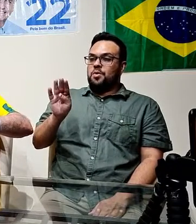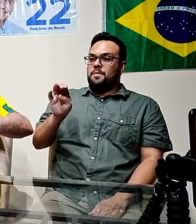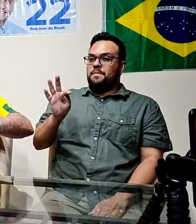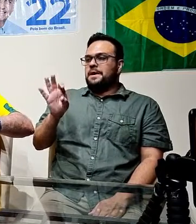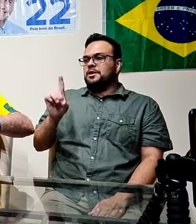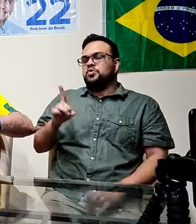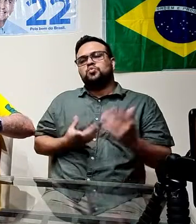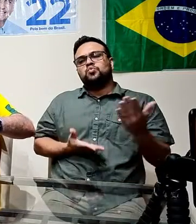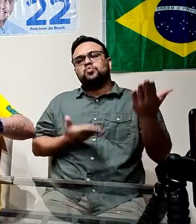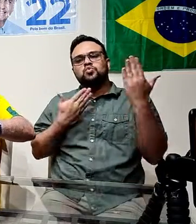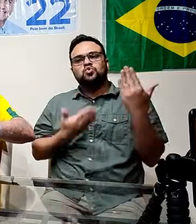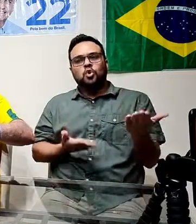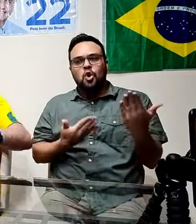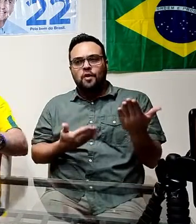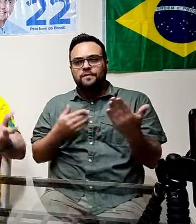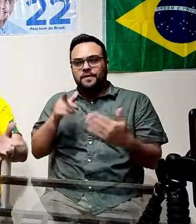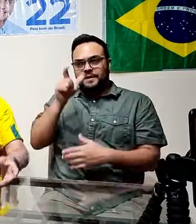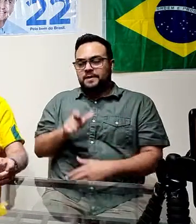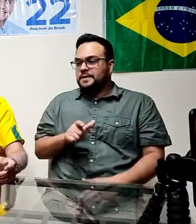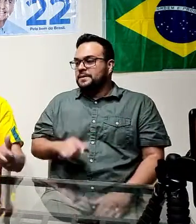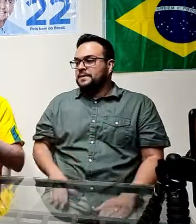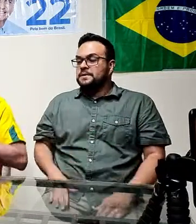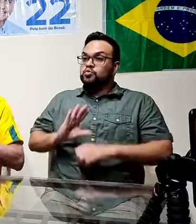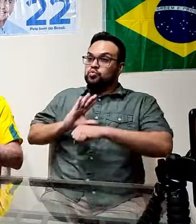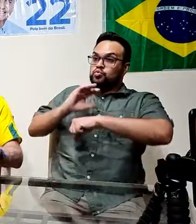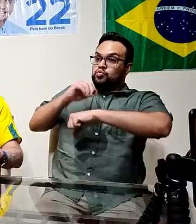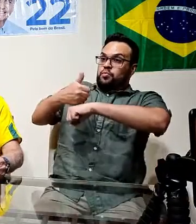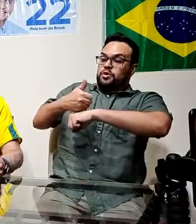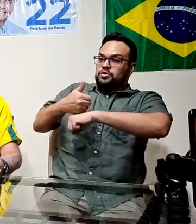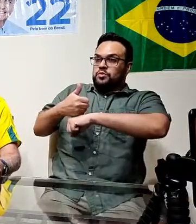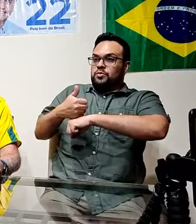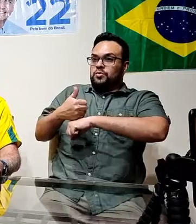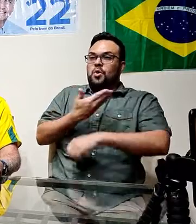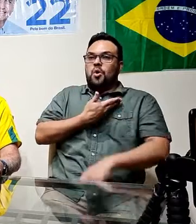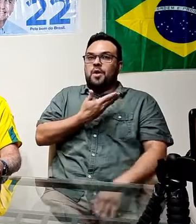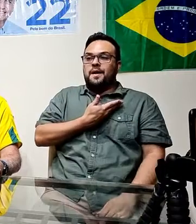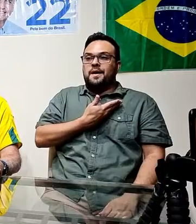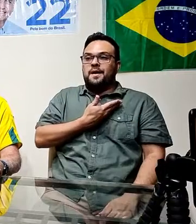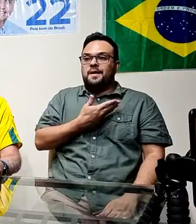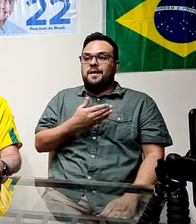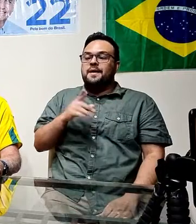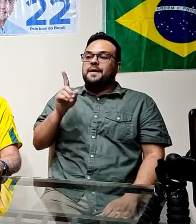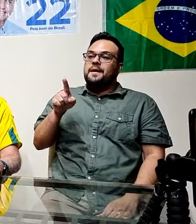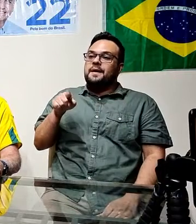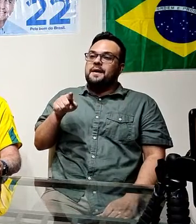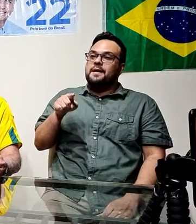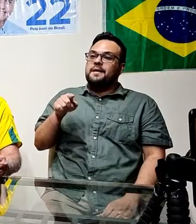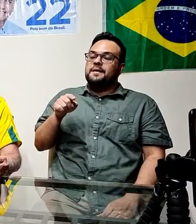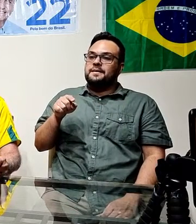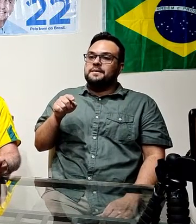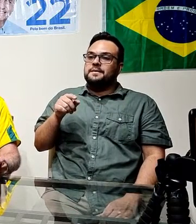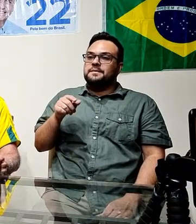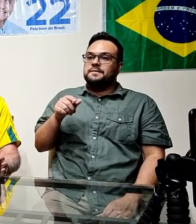jovem, e de suplente dele, colega nosso aqui, né? O nosso querido